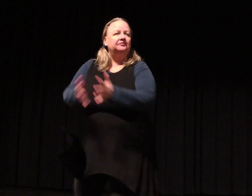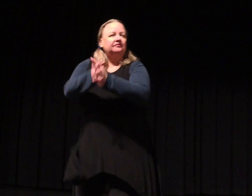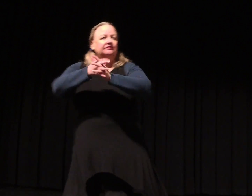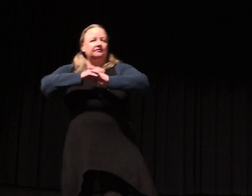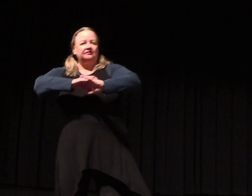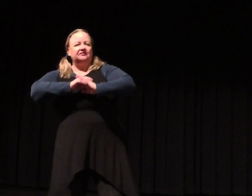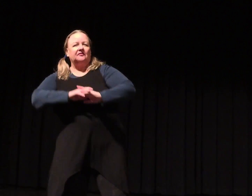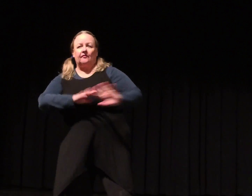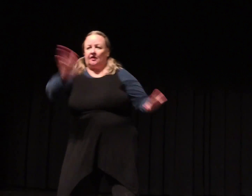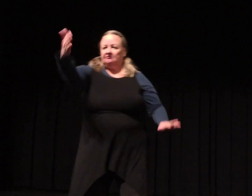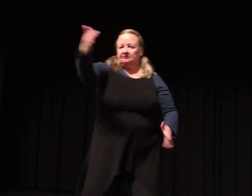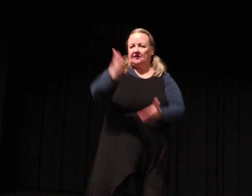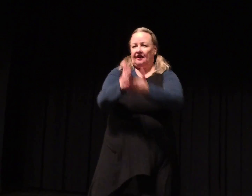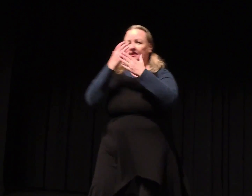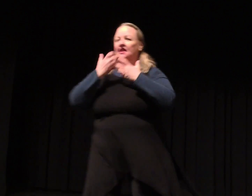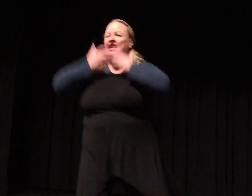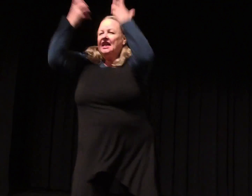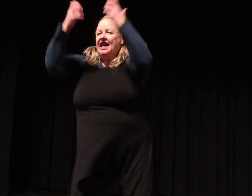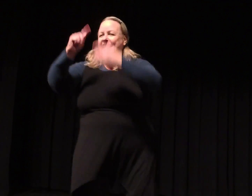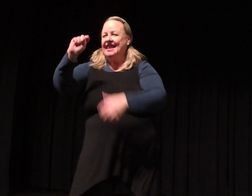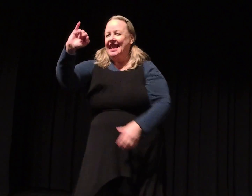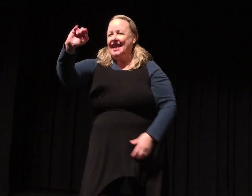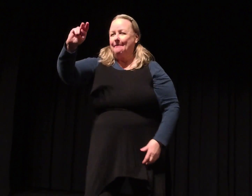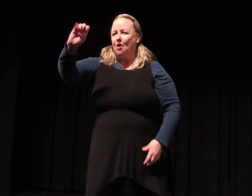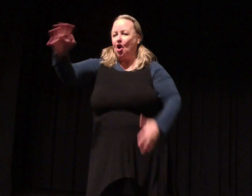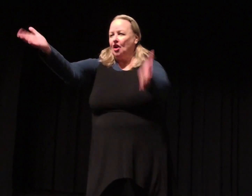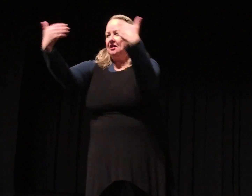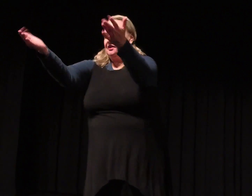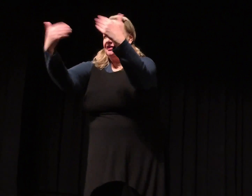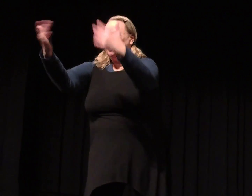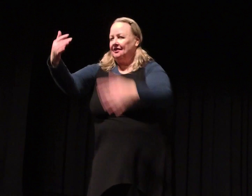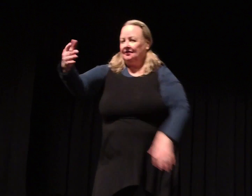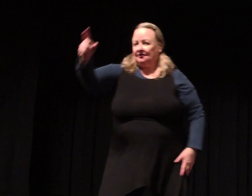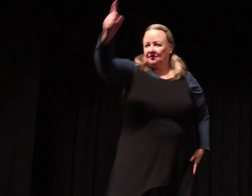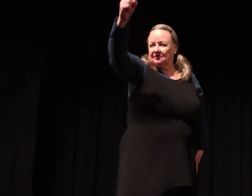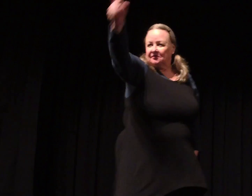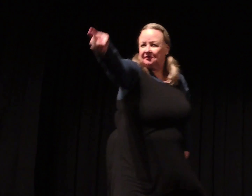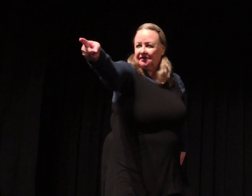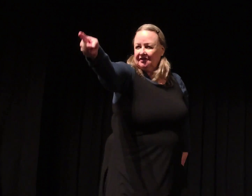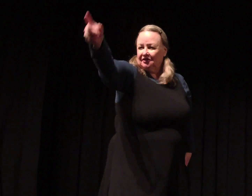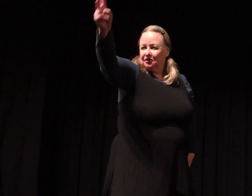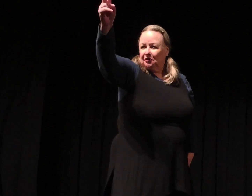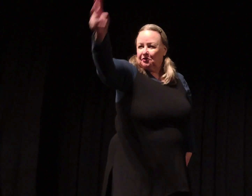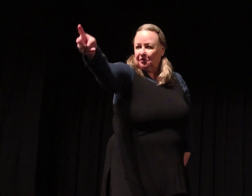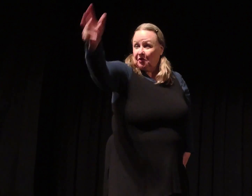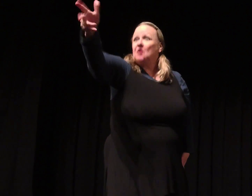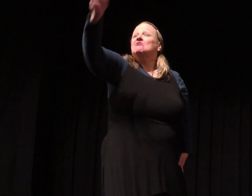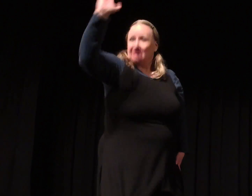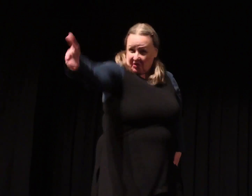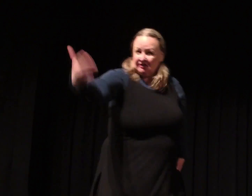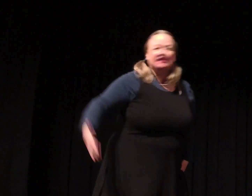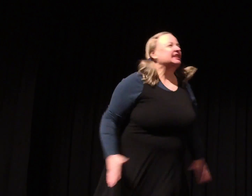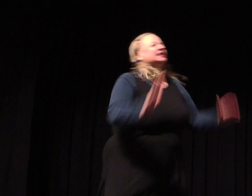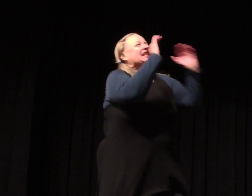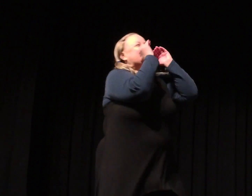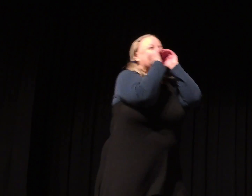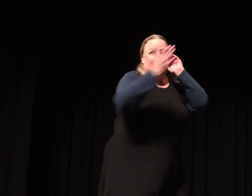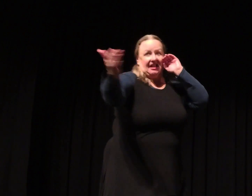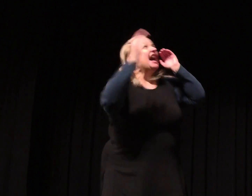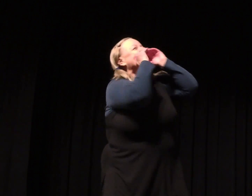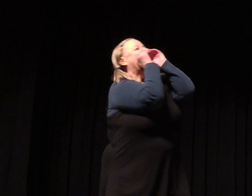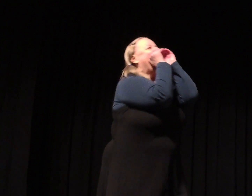Oui, je pense qu'il va tomber bientôt, là. OK. Aidez-moi, OK? Quand vous êtes prêts, on crie Timber. OK? 1, 2, 3, go!